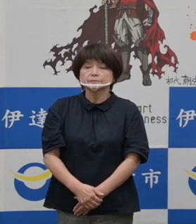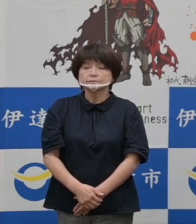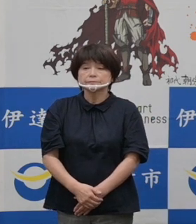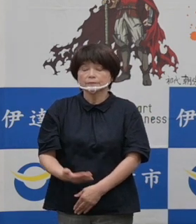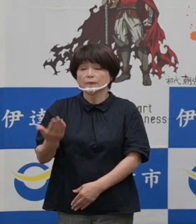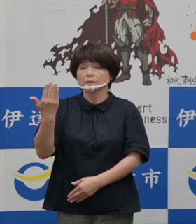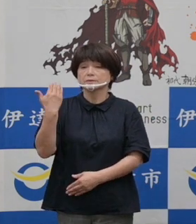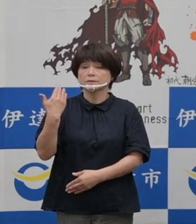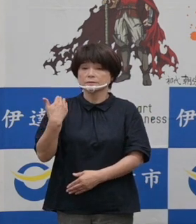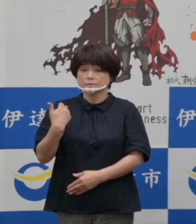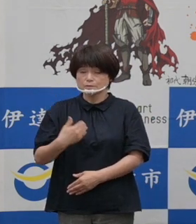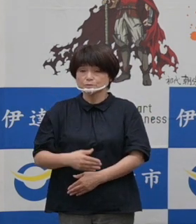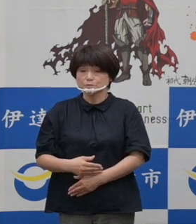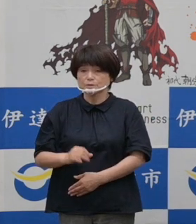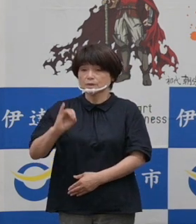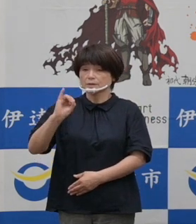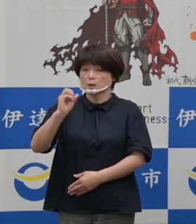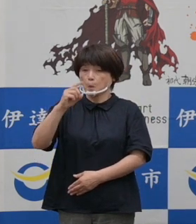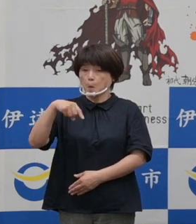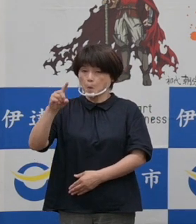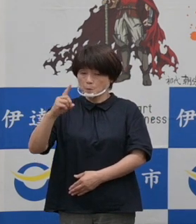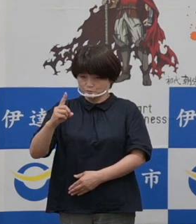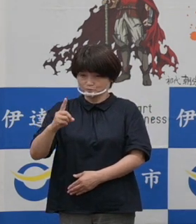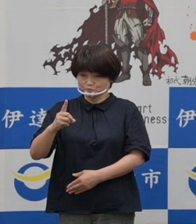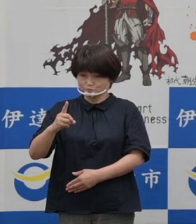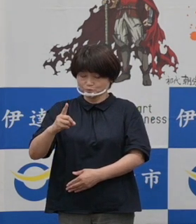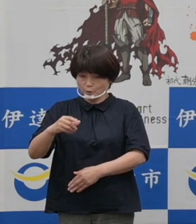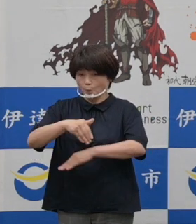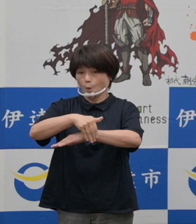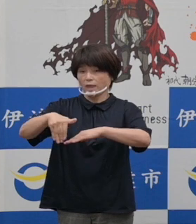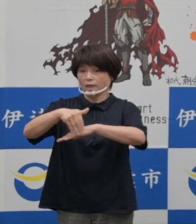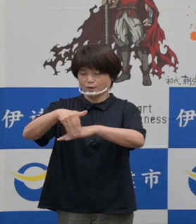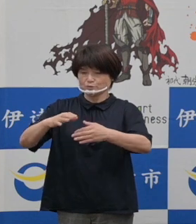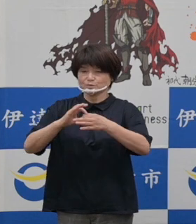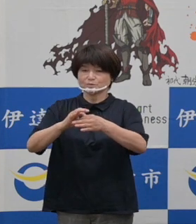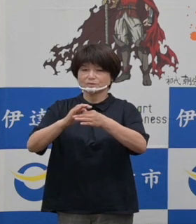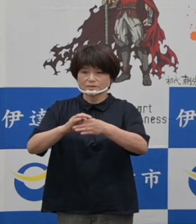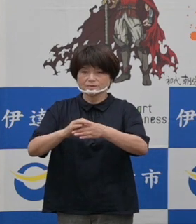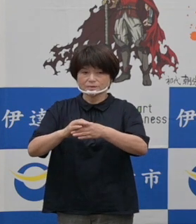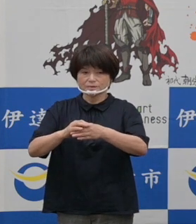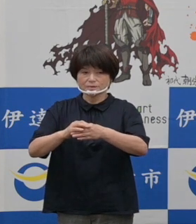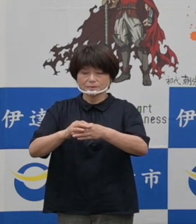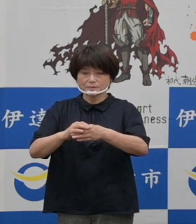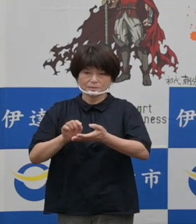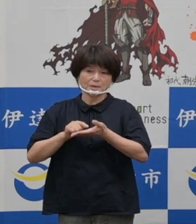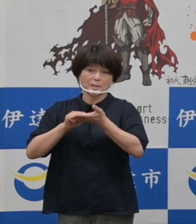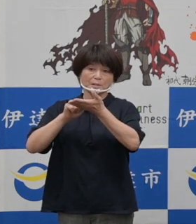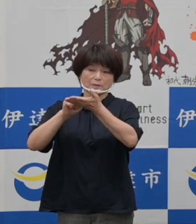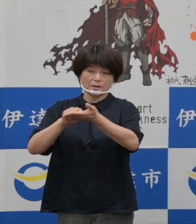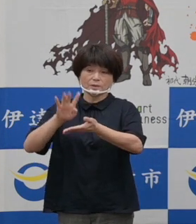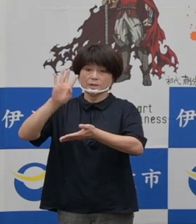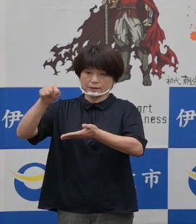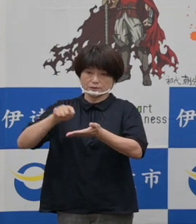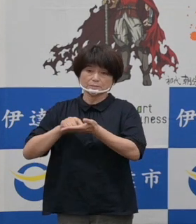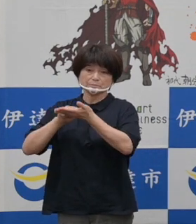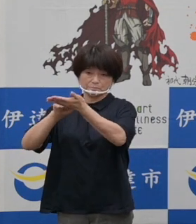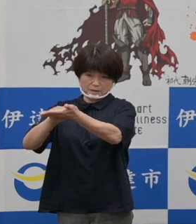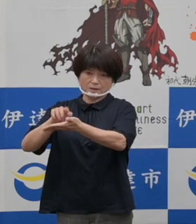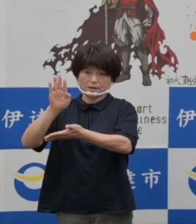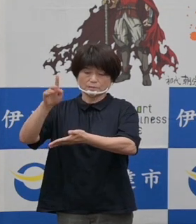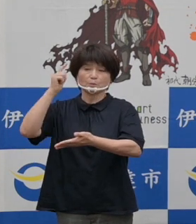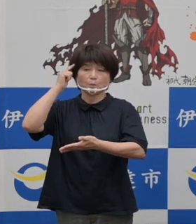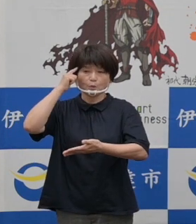先日はイオンの話で計画を出されたと思うんですけども、提出されたと思うんですけ